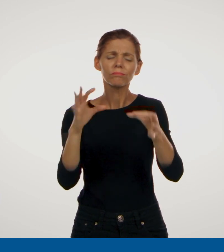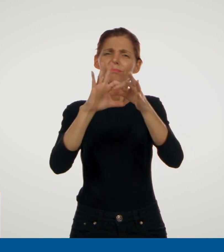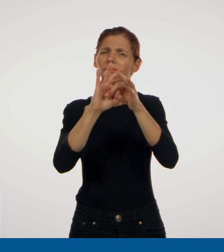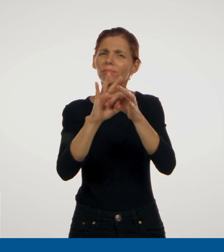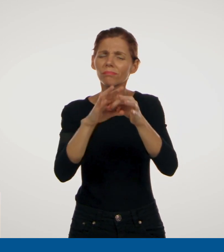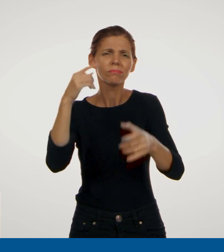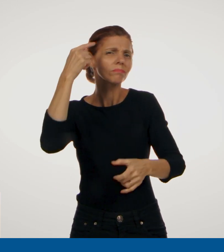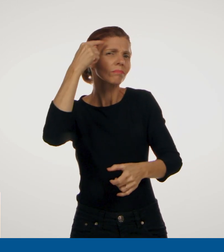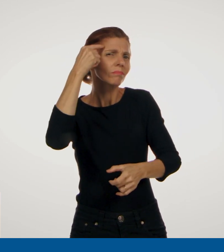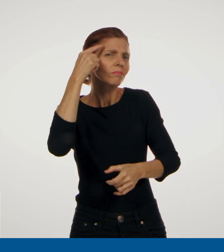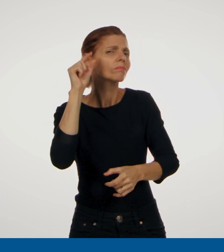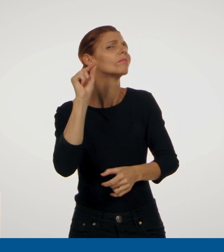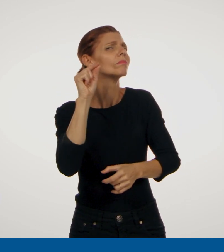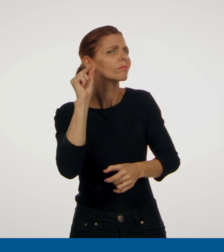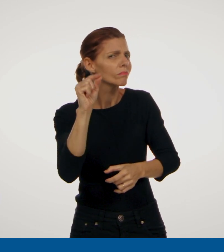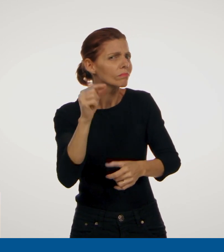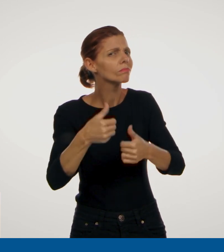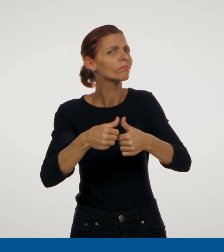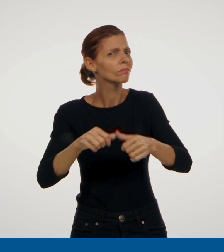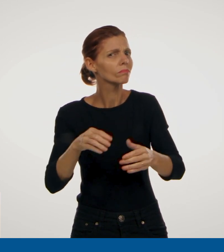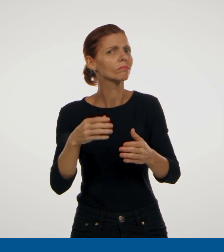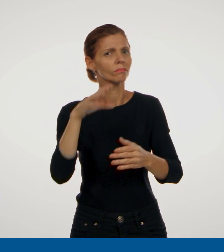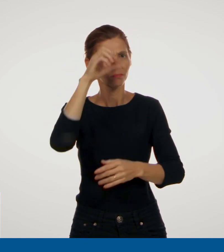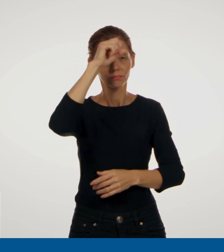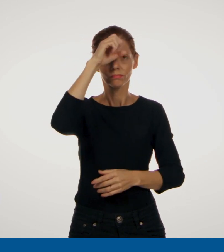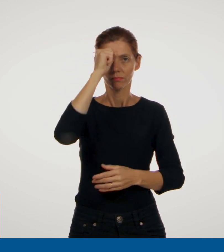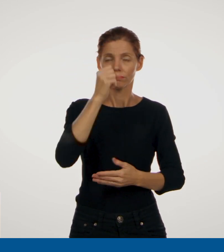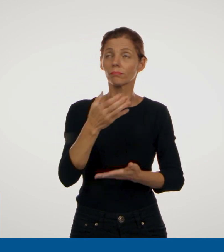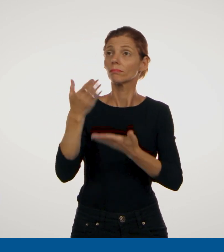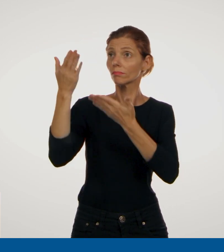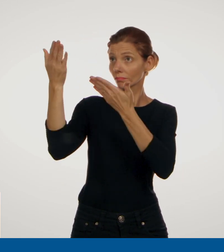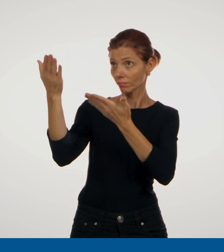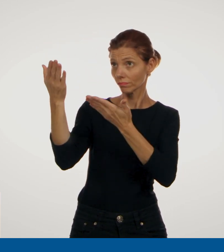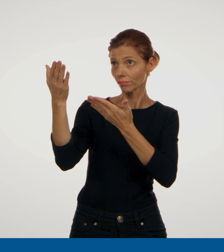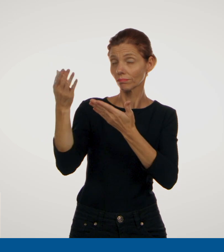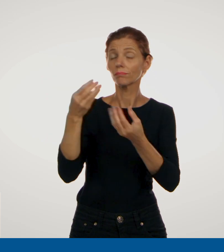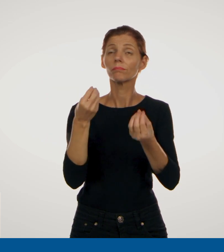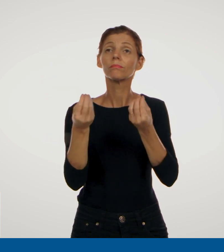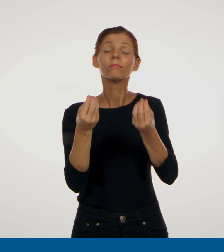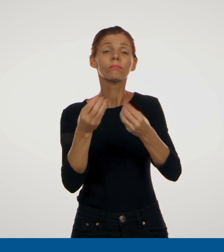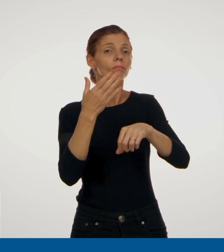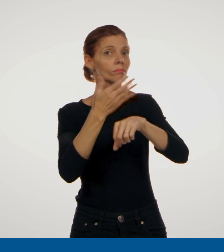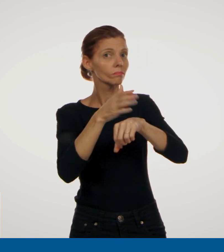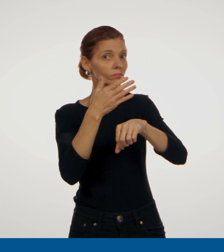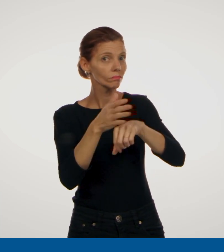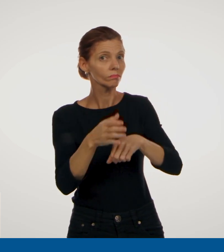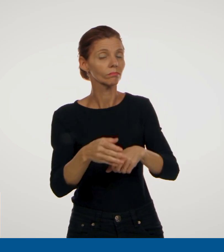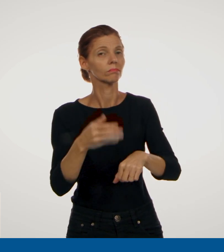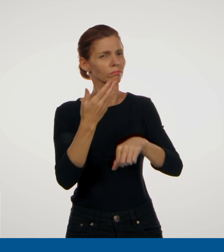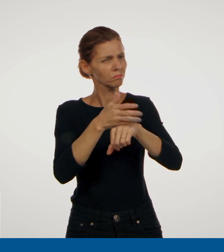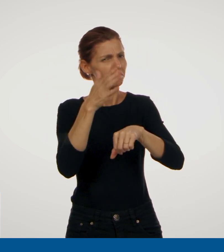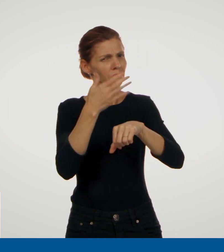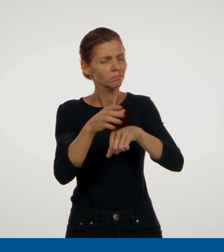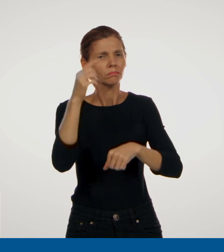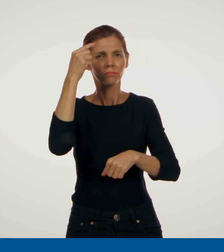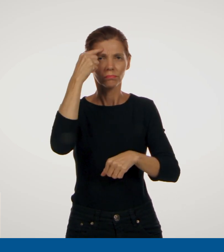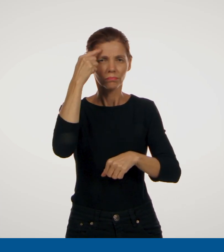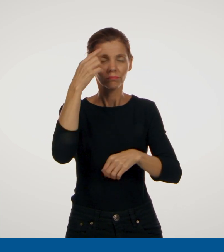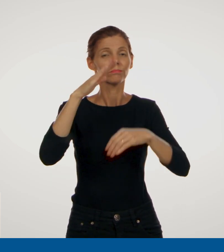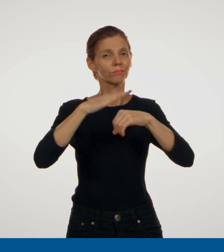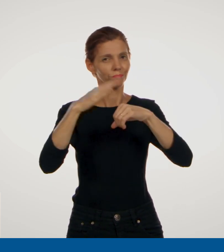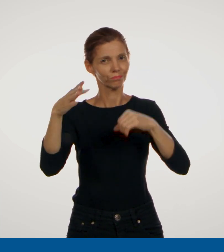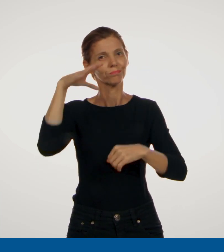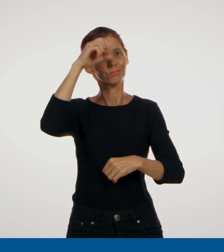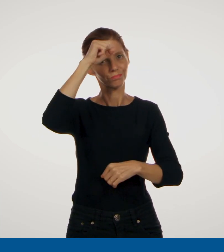estamos engajados em pensar sobre o que está sendo aprendido. Como vemos na imagem, é como um treino. Quanto mais penso